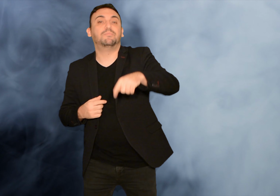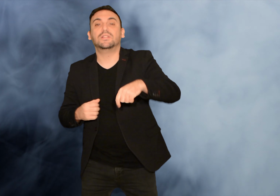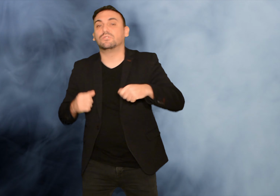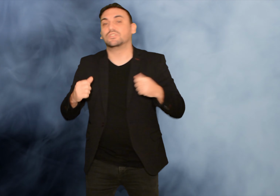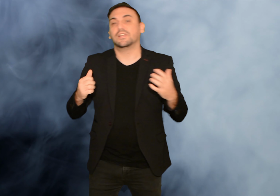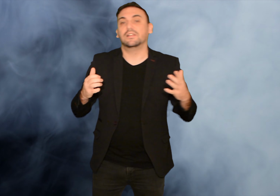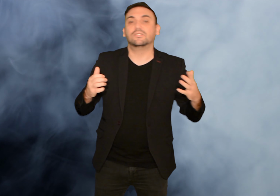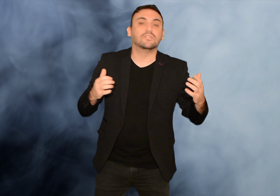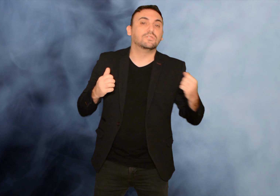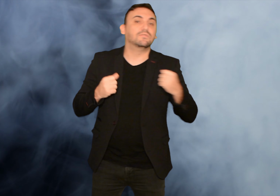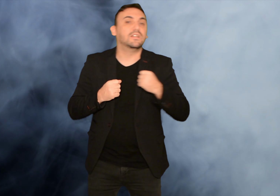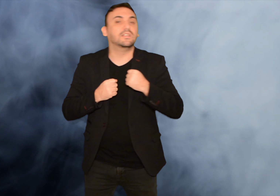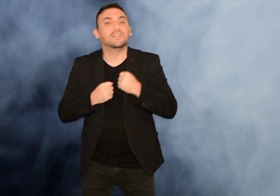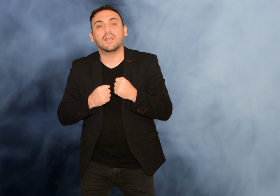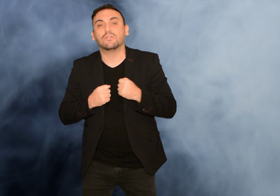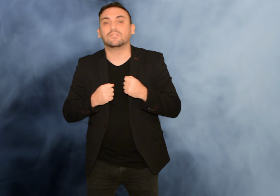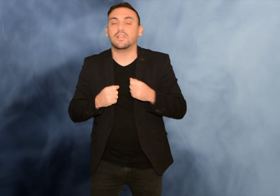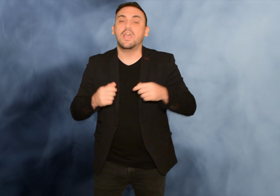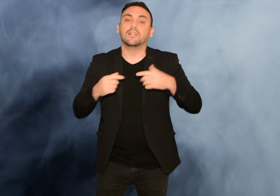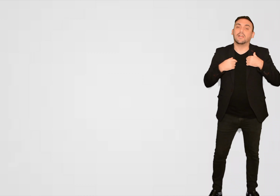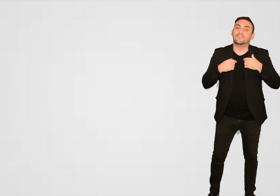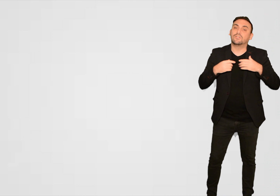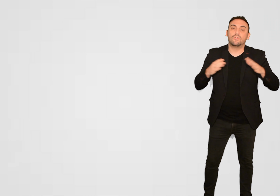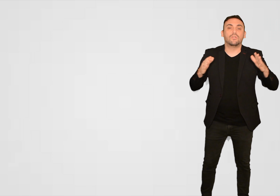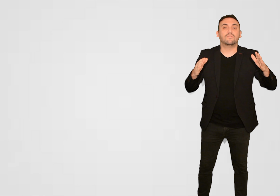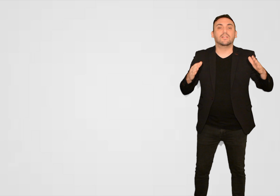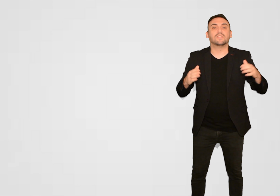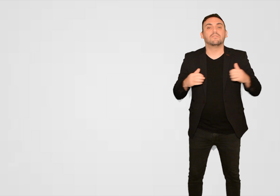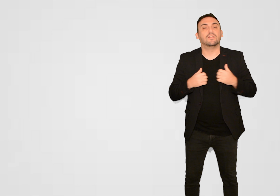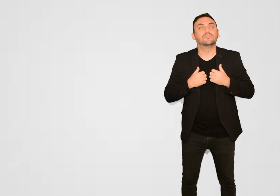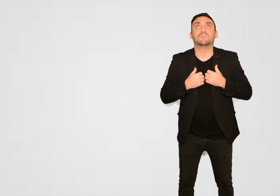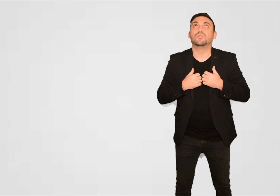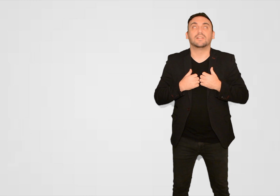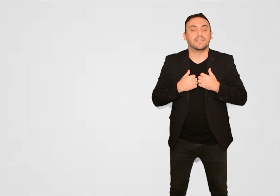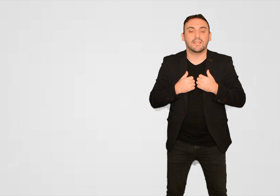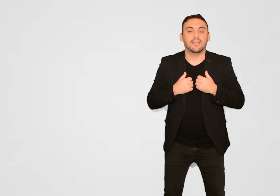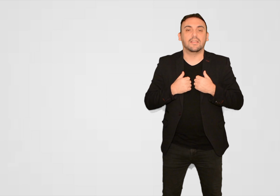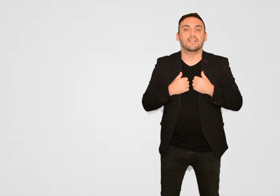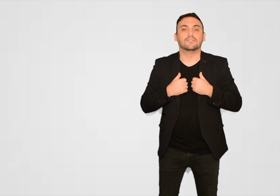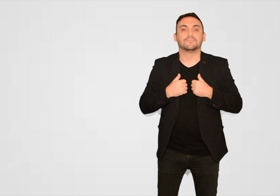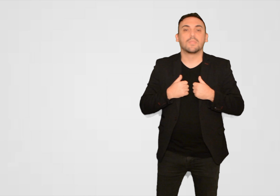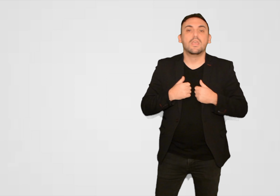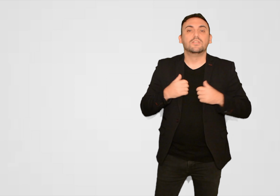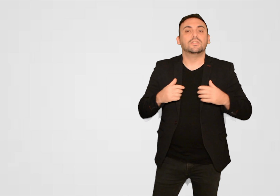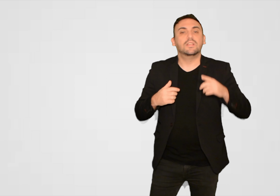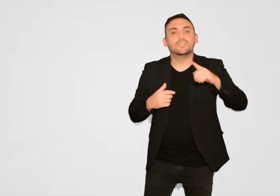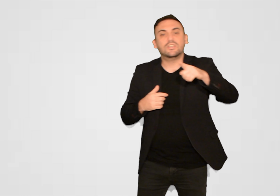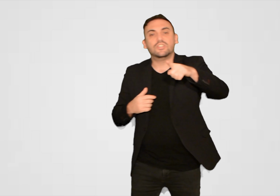pentru ce să sufăr din dragoste De-azi încolo viața vreau să-mi-o trăiesc Și de ce și